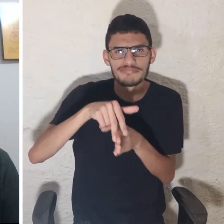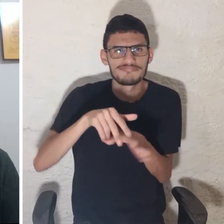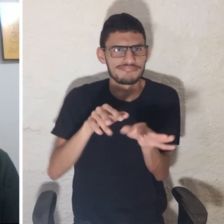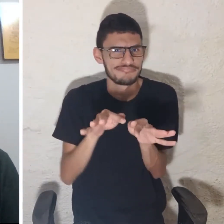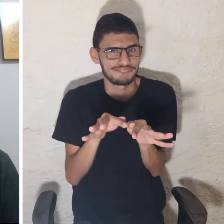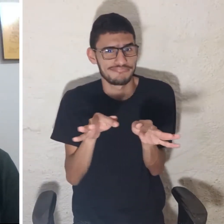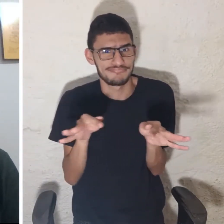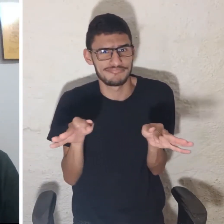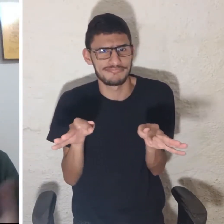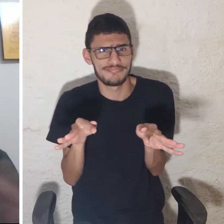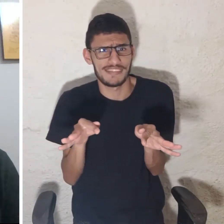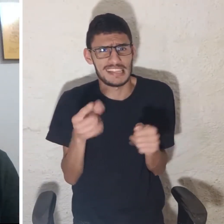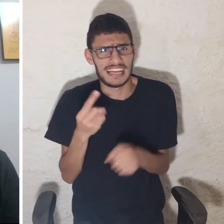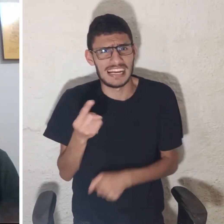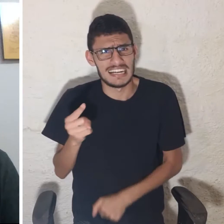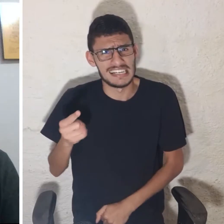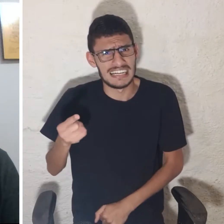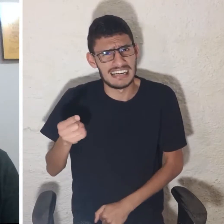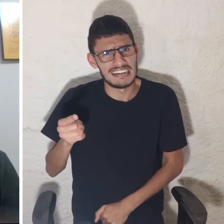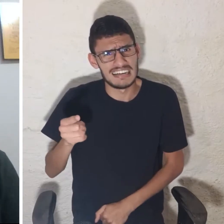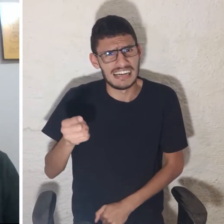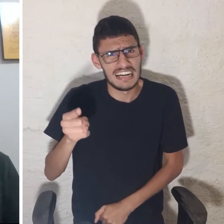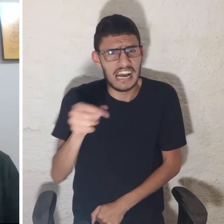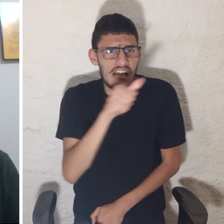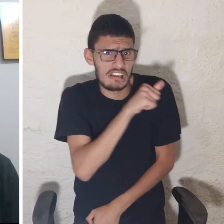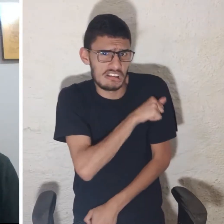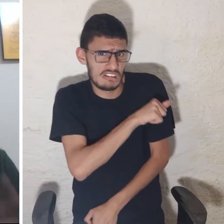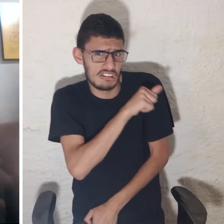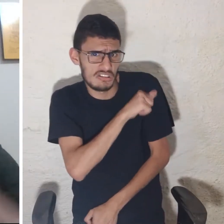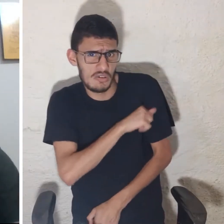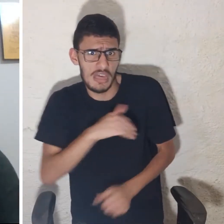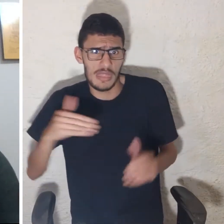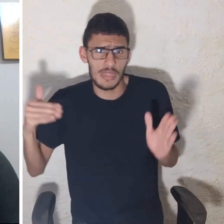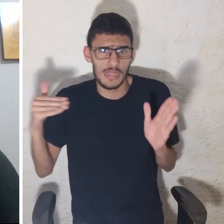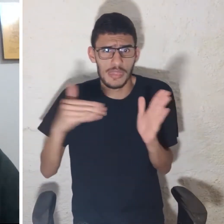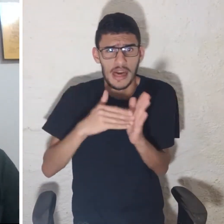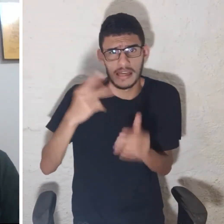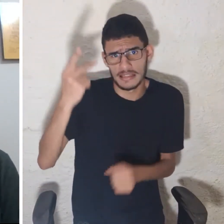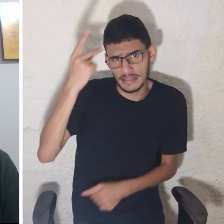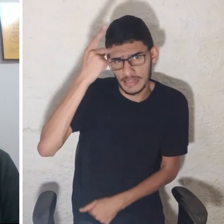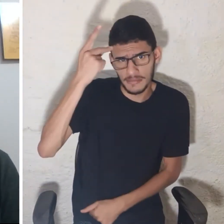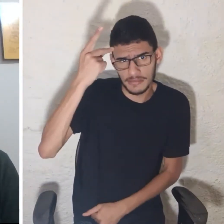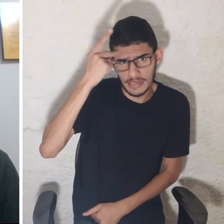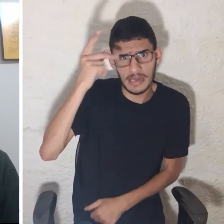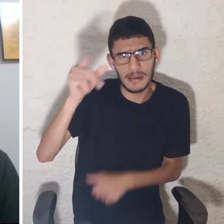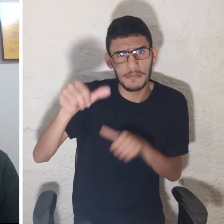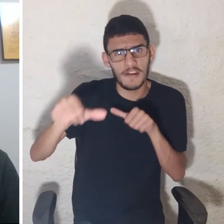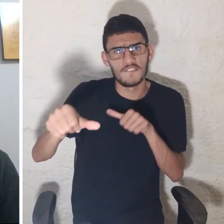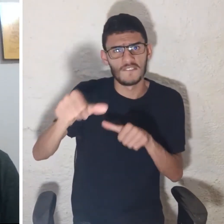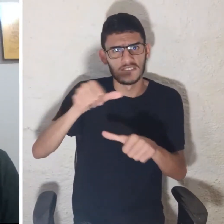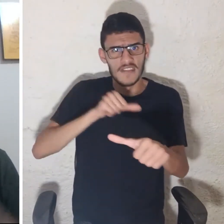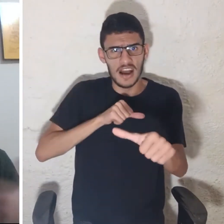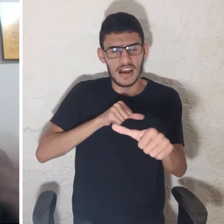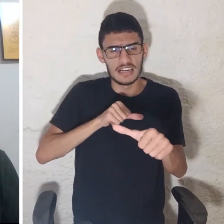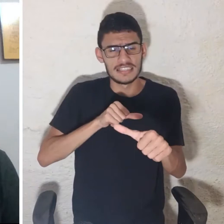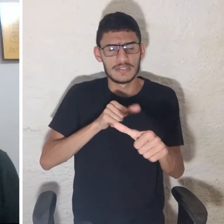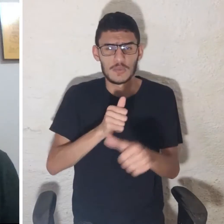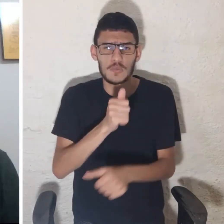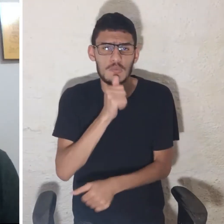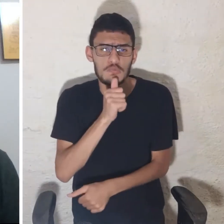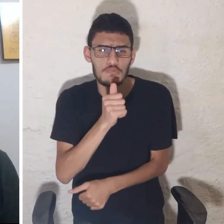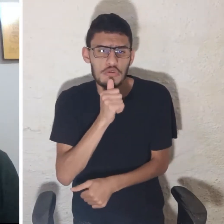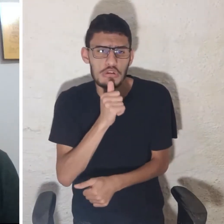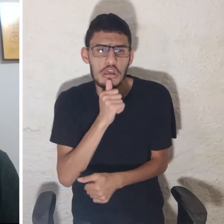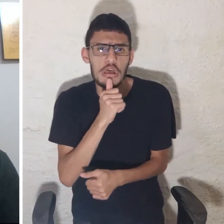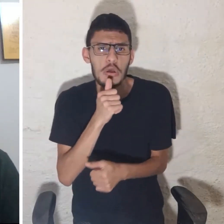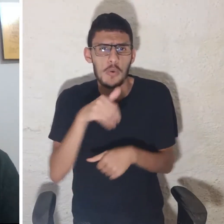estava fazendo, né, uma viagem longa do Rio para São Paulo e naquele momento de São Paulo de volta para o Rio, uma época que não